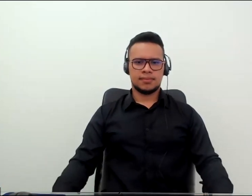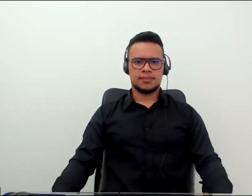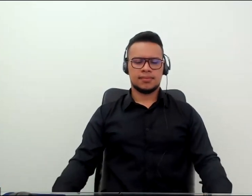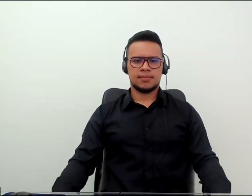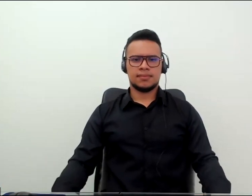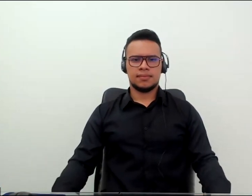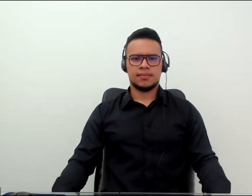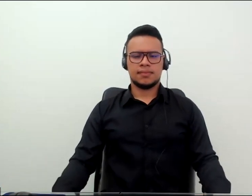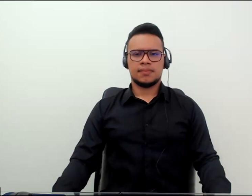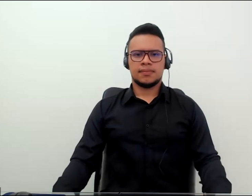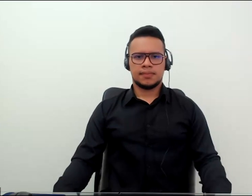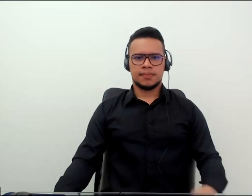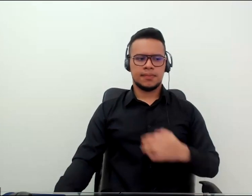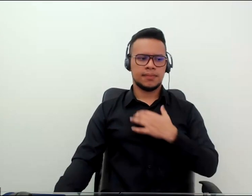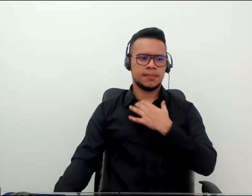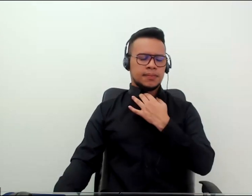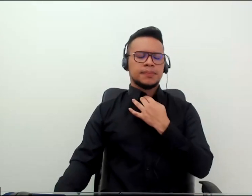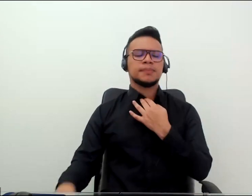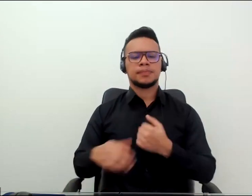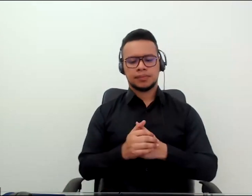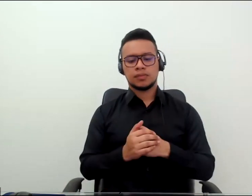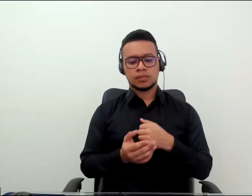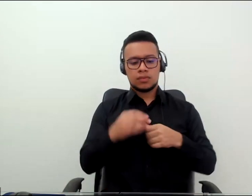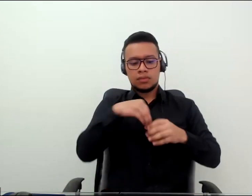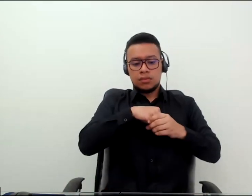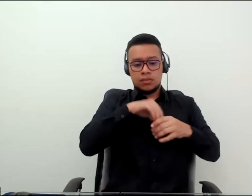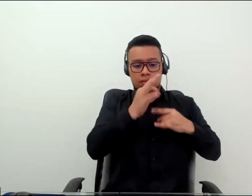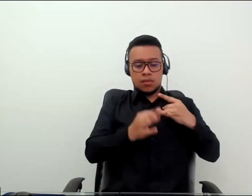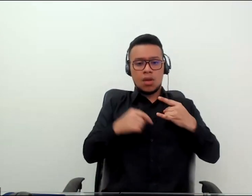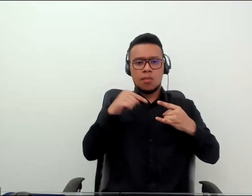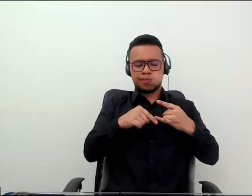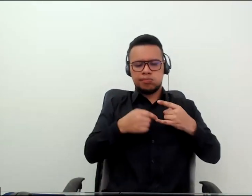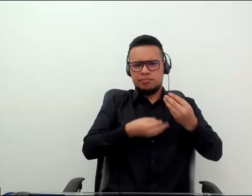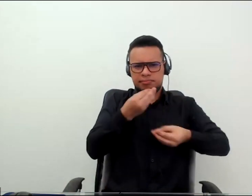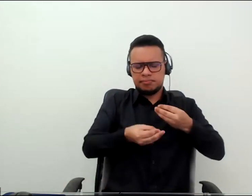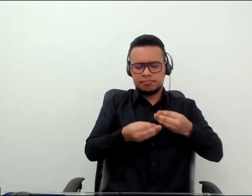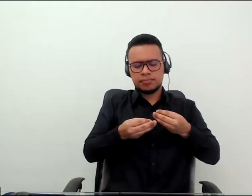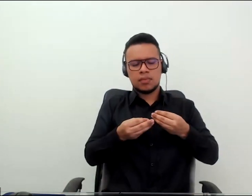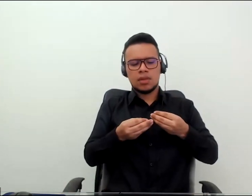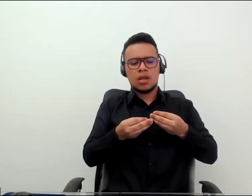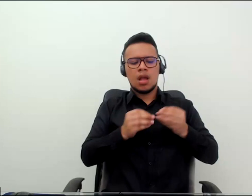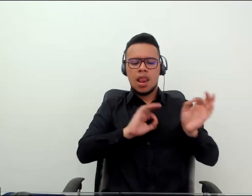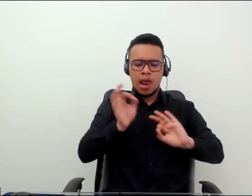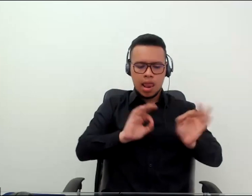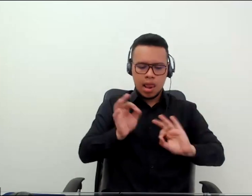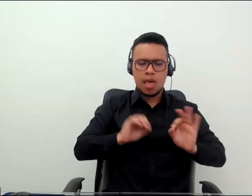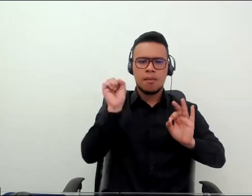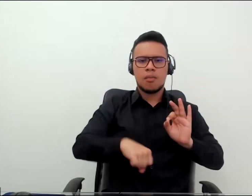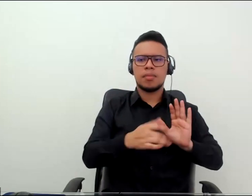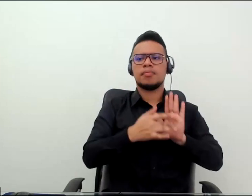bien frente a la operación Que al interior de la unad se da para garantía de la política